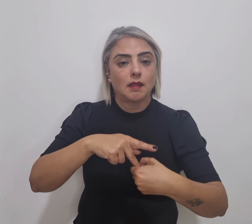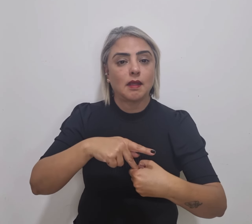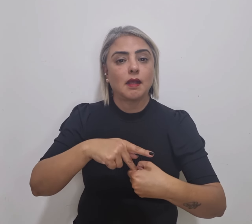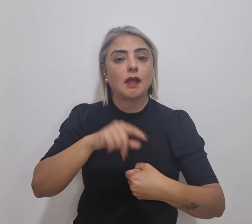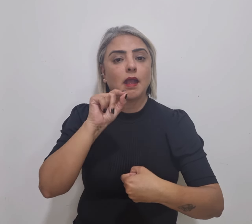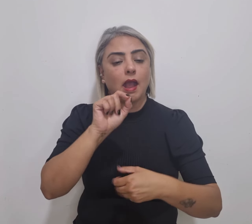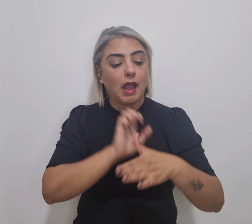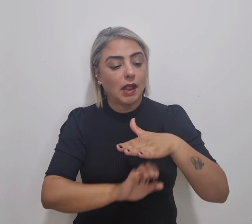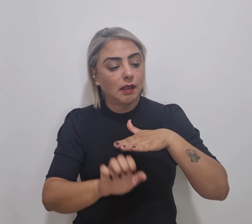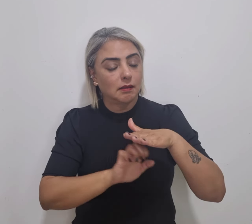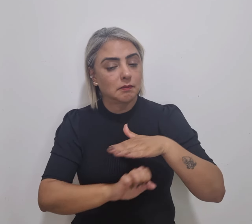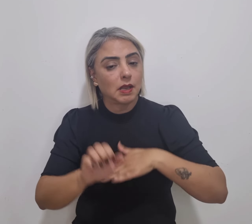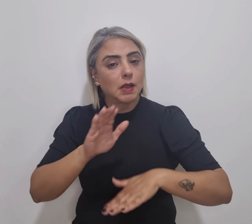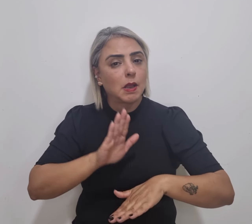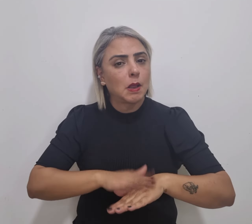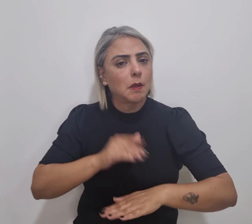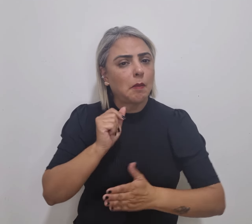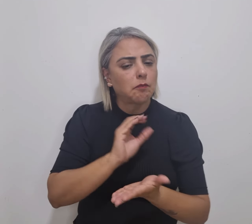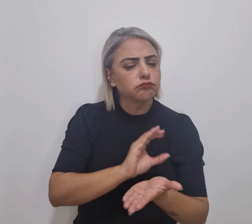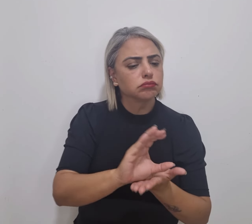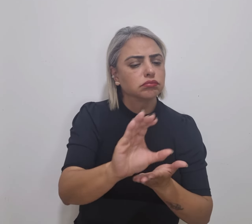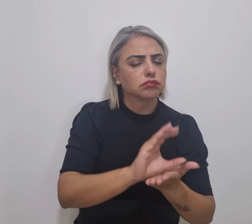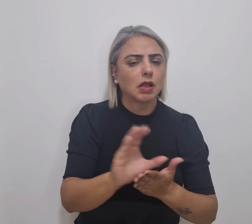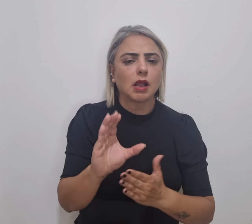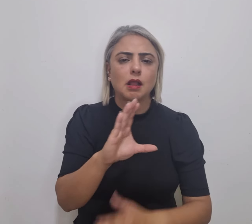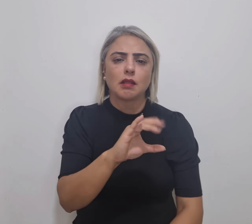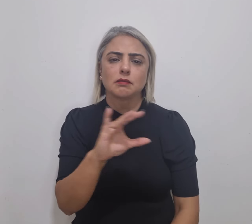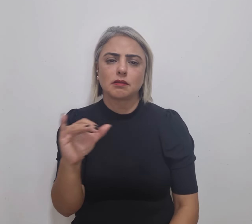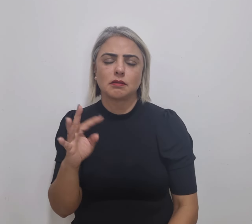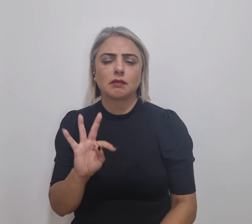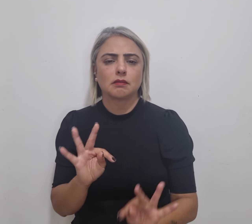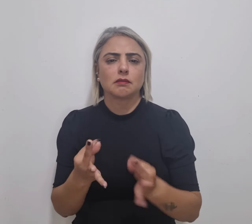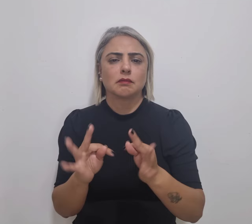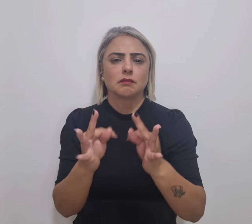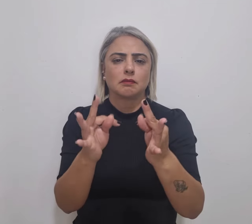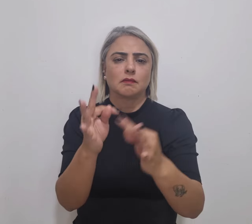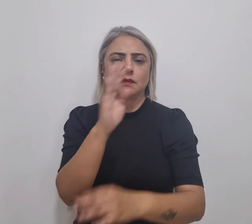a empresa que mais investe em ciência e tecnologia no Brasil.